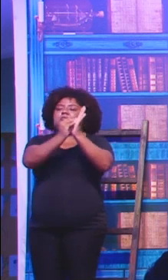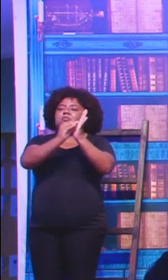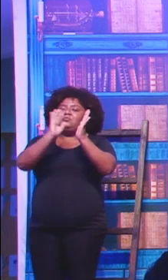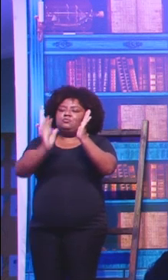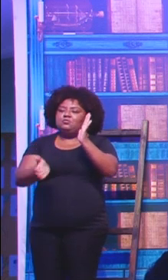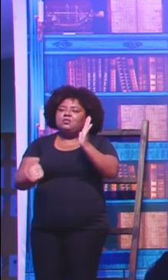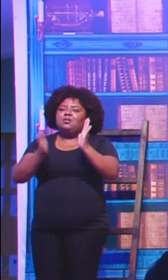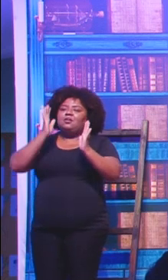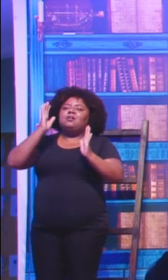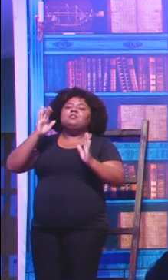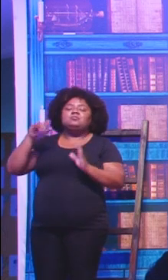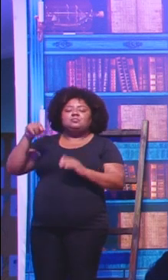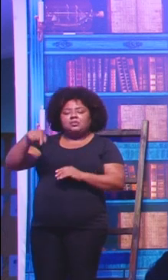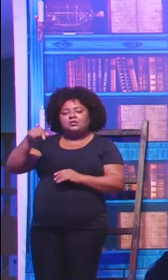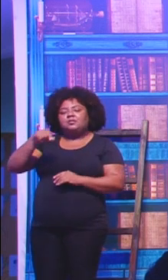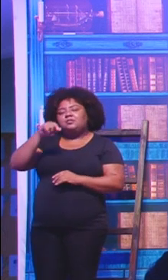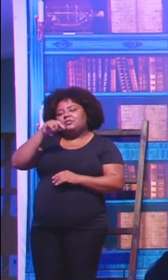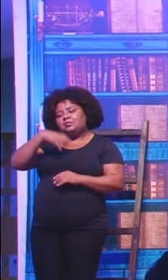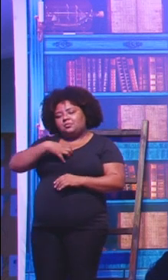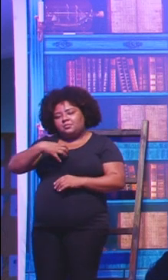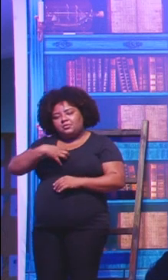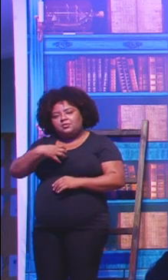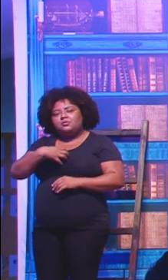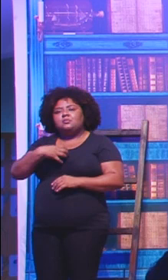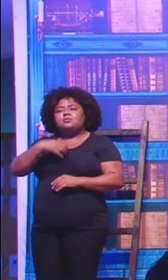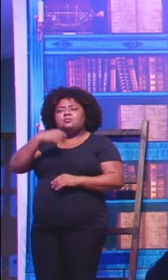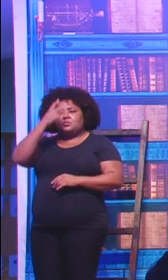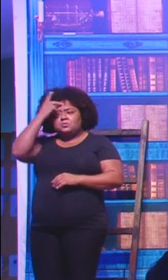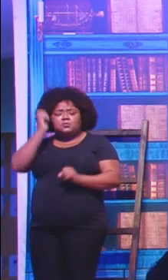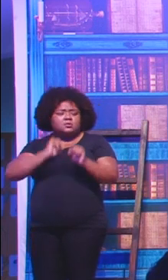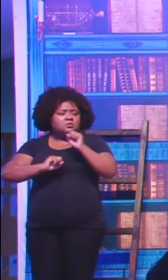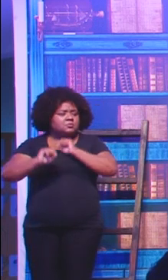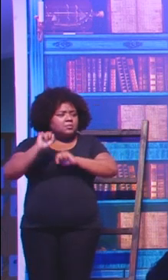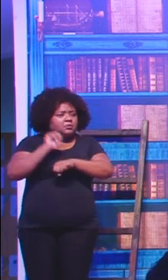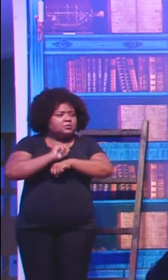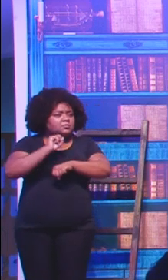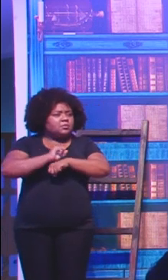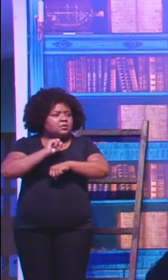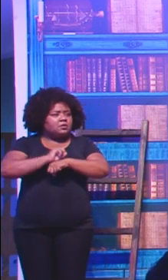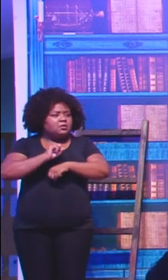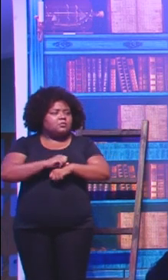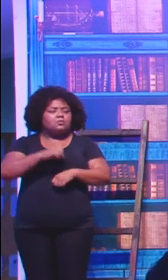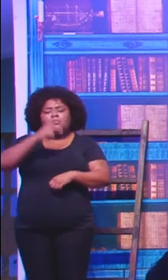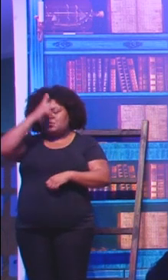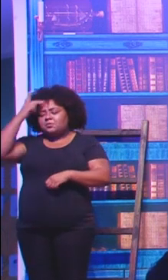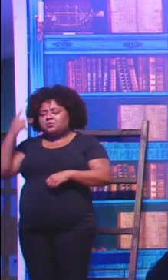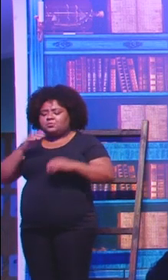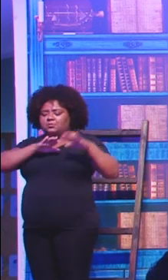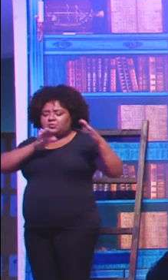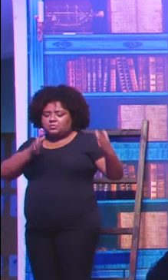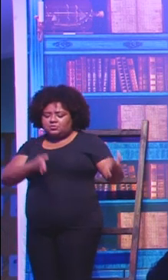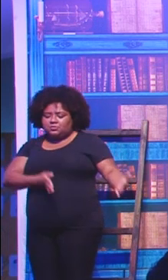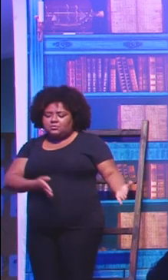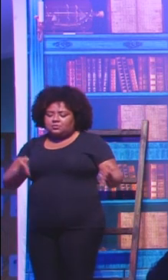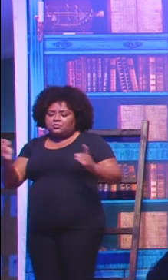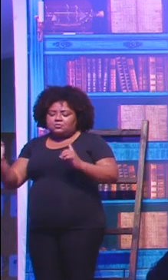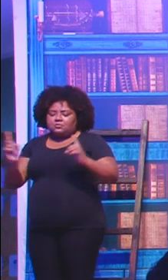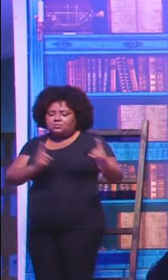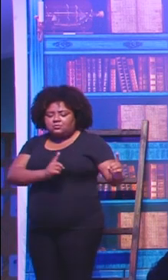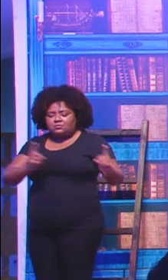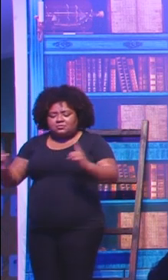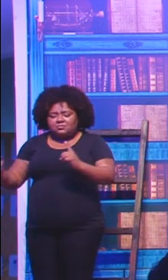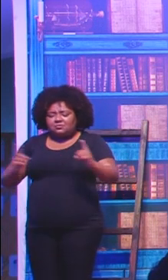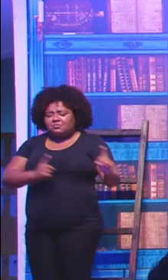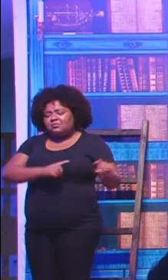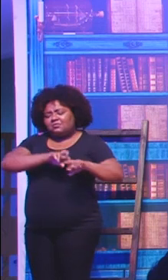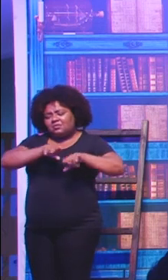ansiedade o ano todo, né? É um espaço mágico onde passaram tantas pessoas, onde se discute literatura.